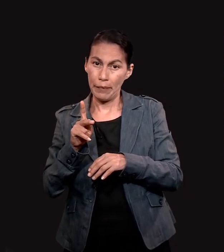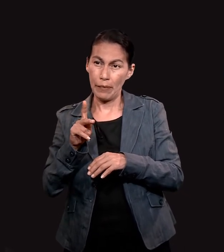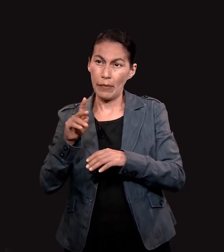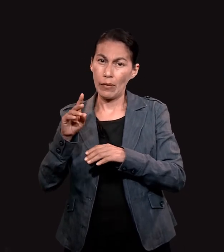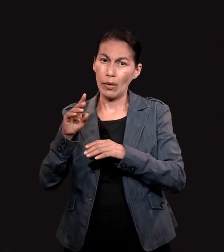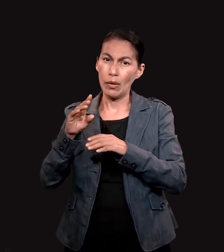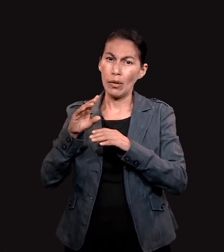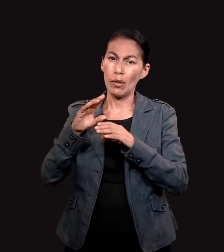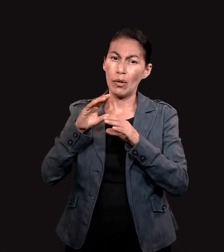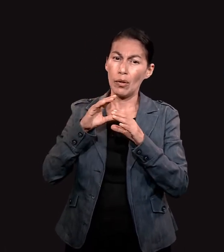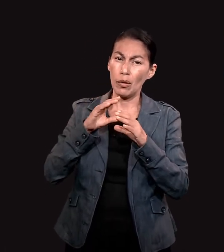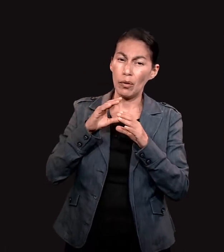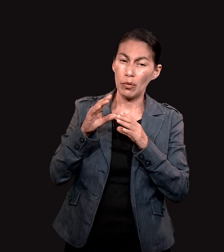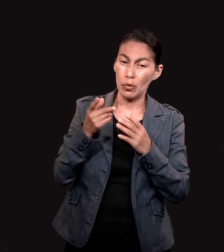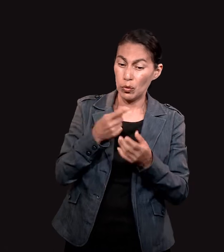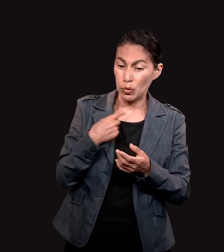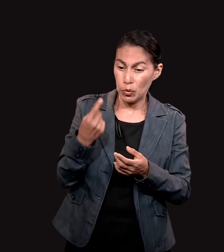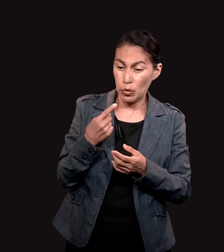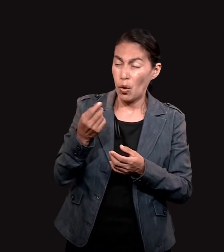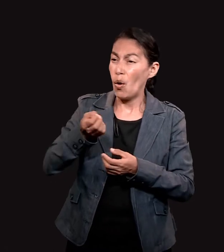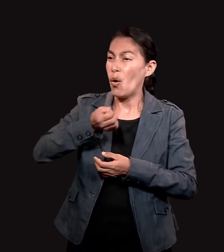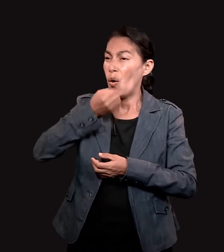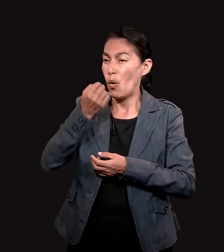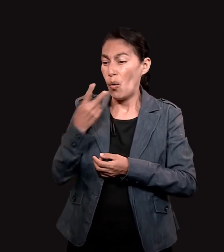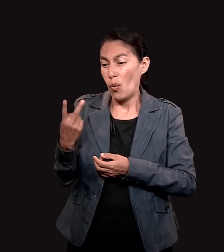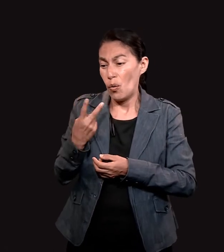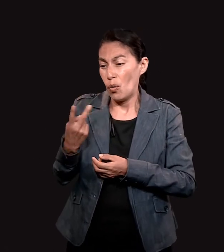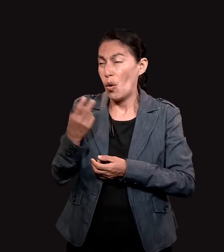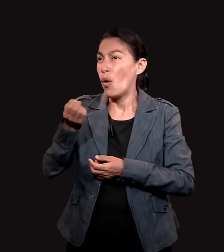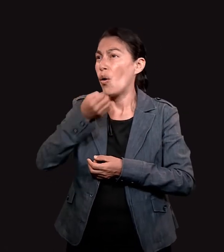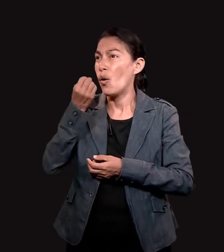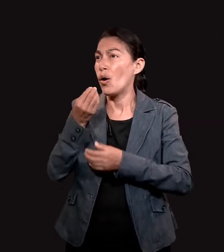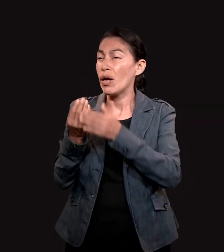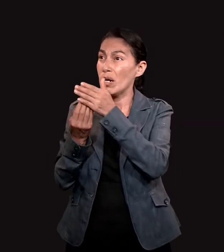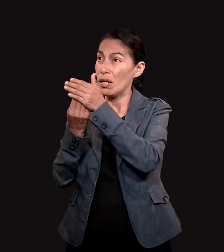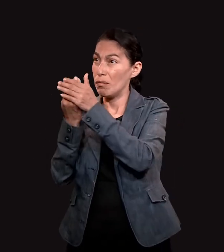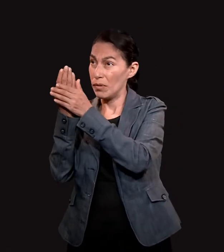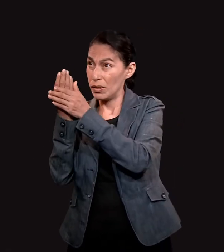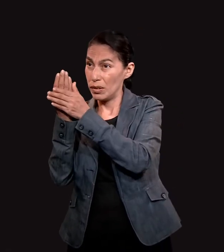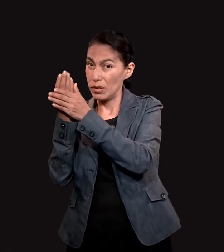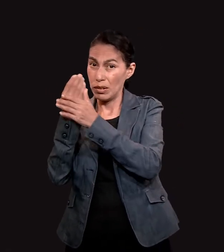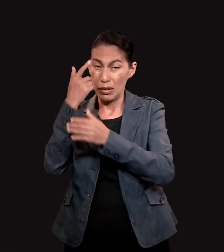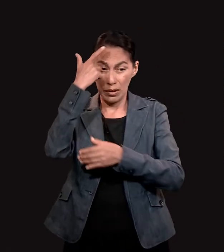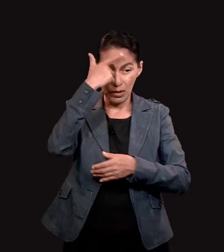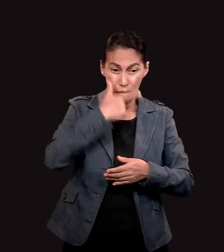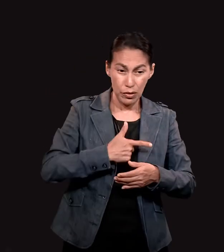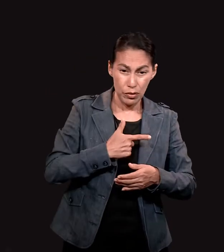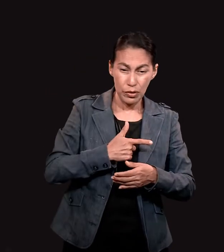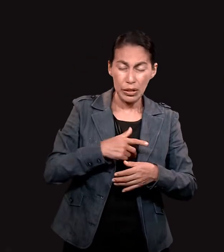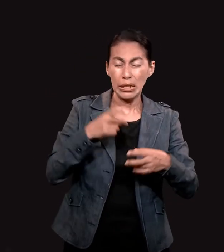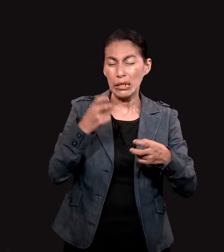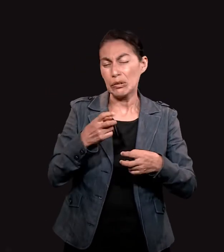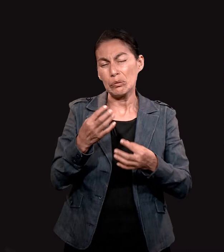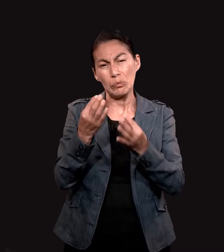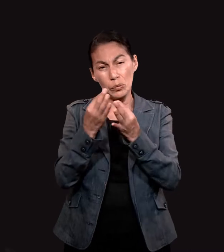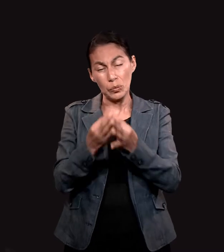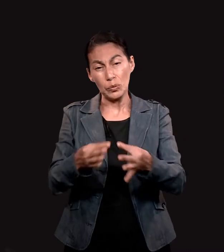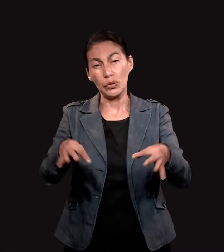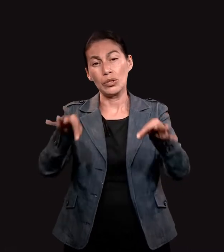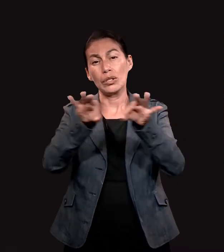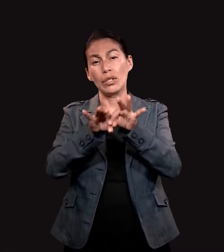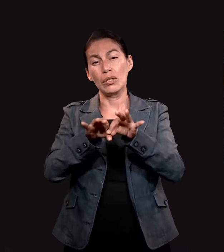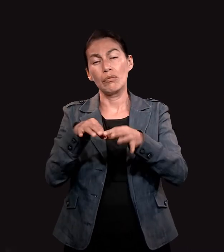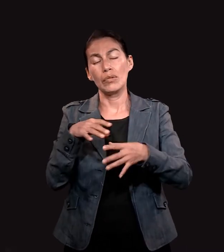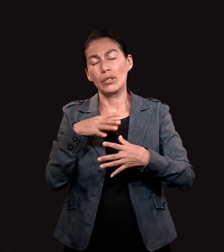trabajos. Pero esa comunión que podemos llegar a tener juntos en orar antes de dormir y en la mañana antes de salir de